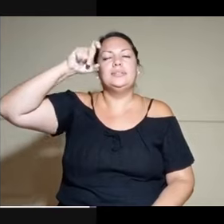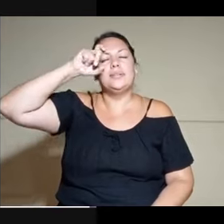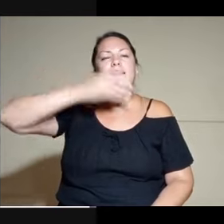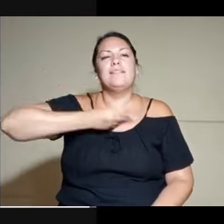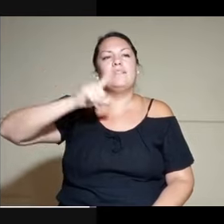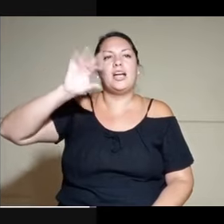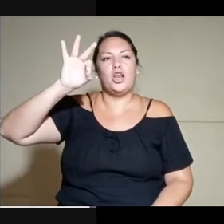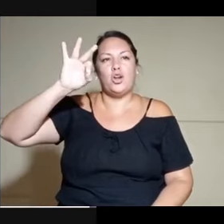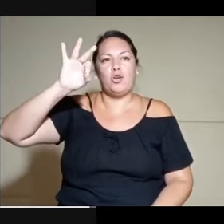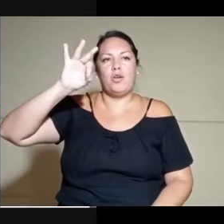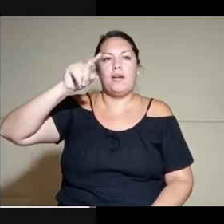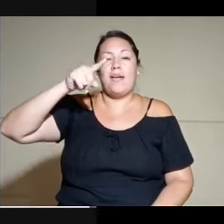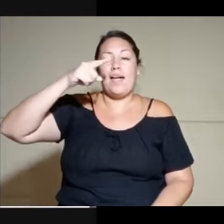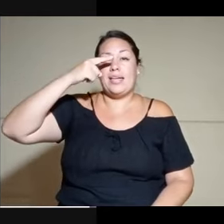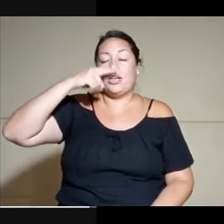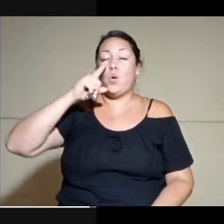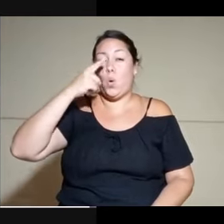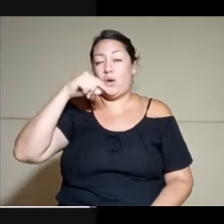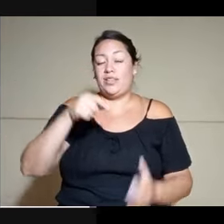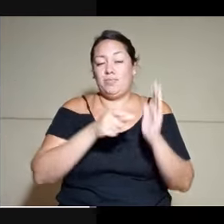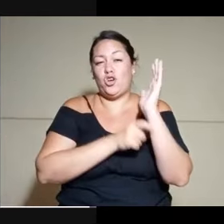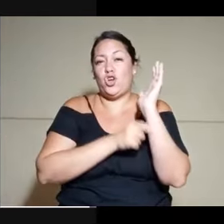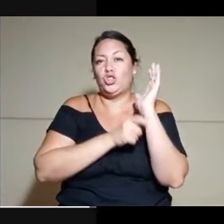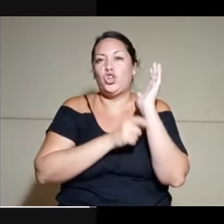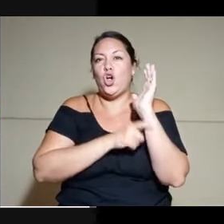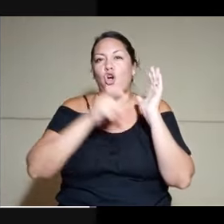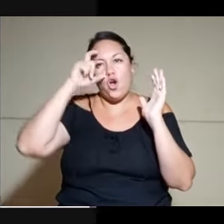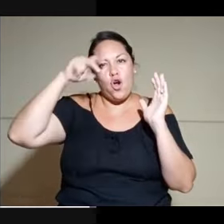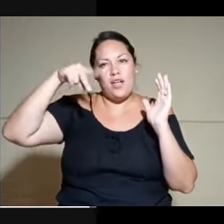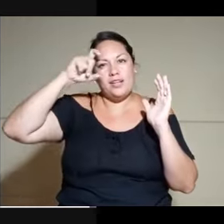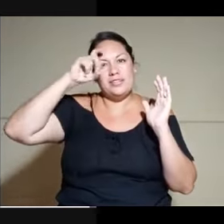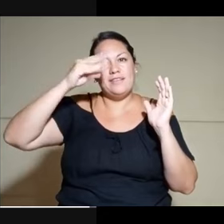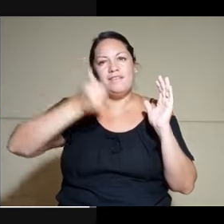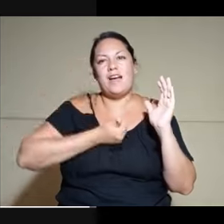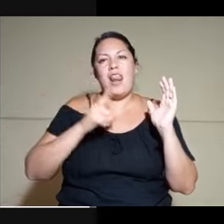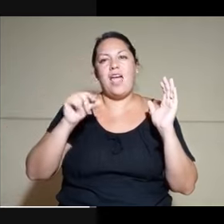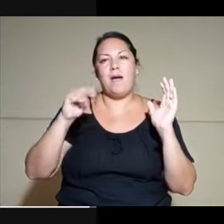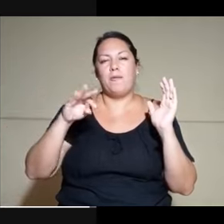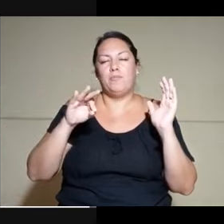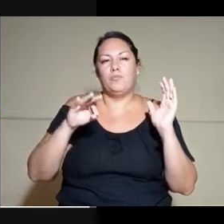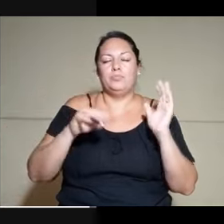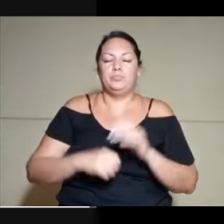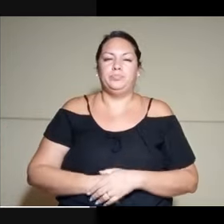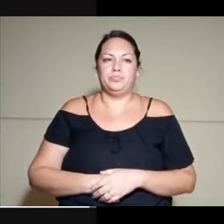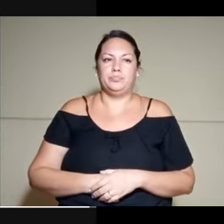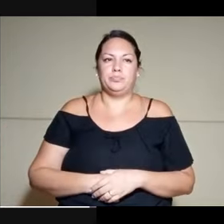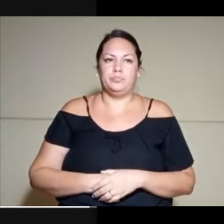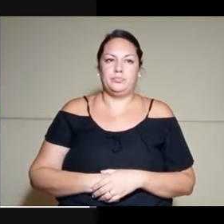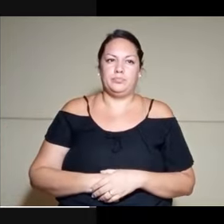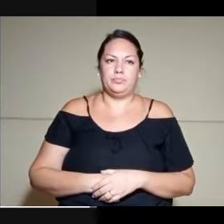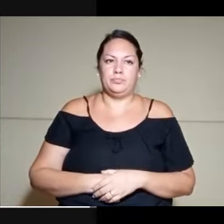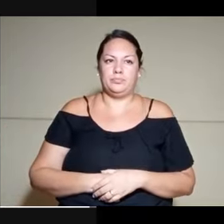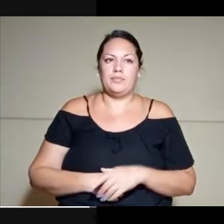Ahí. Vamos acá. Mesencéfalo, pedúnculos cerebrales. Ya acá termina el tronco